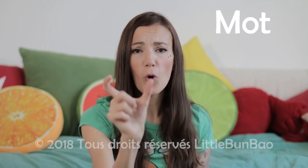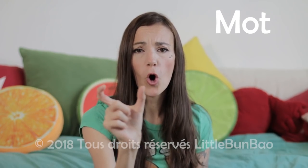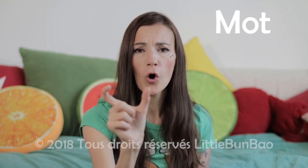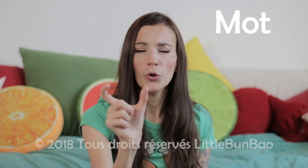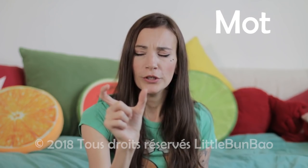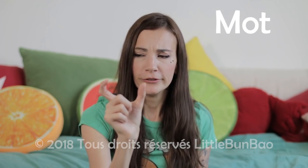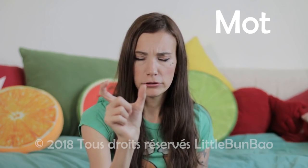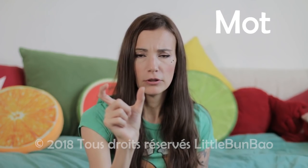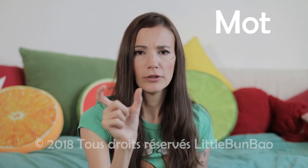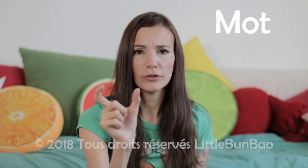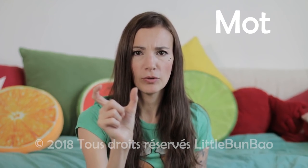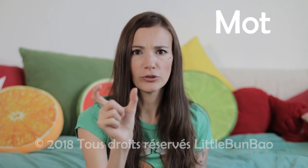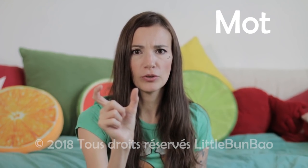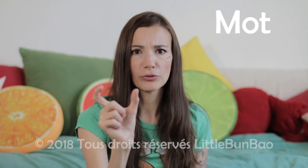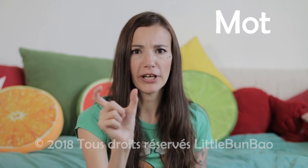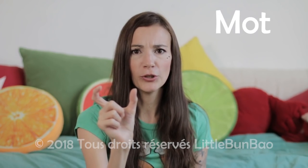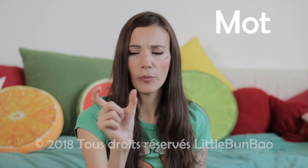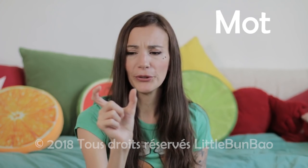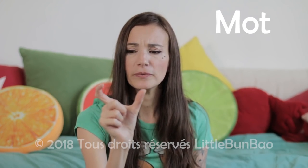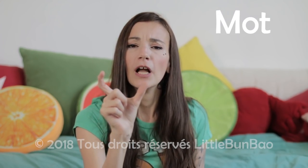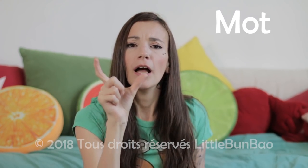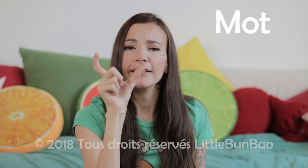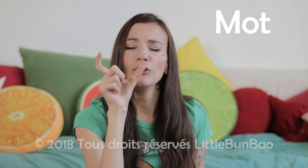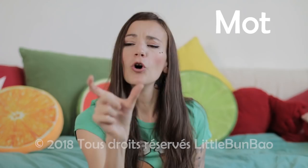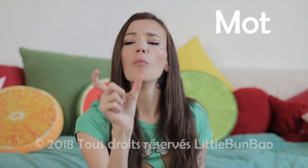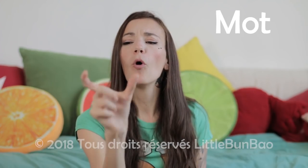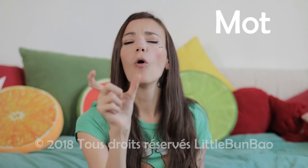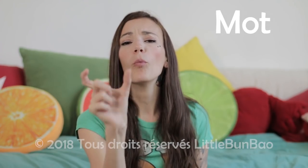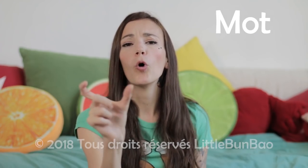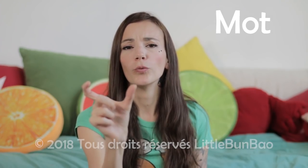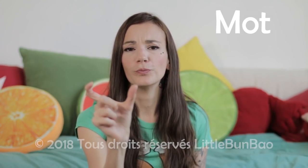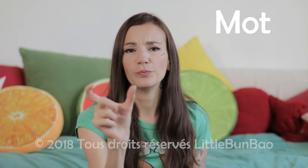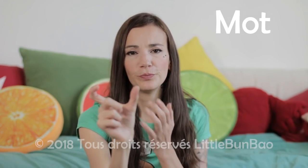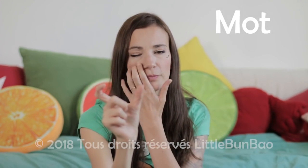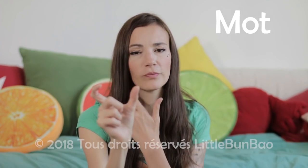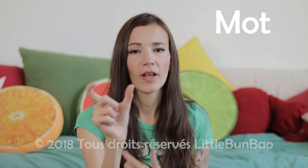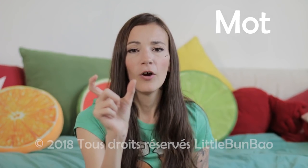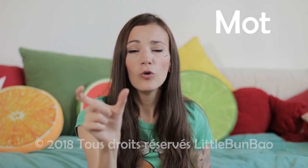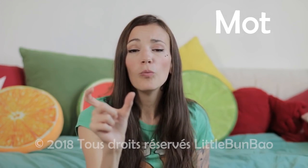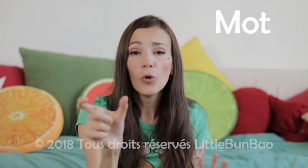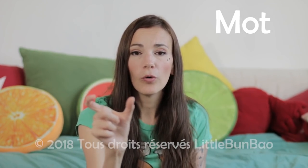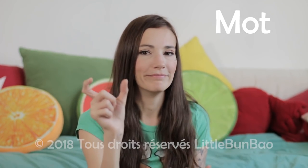mot. Soyons sérieux un peu. Le mot. Le mot,